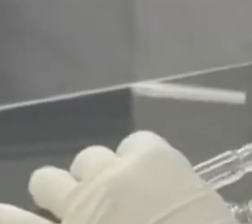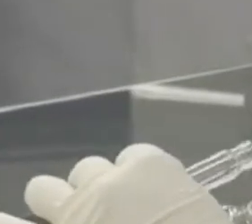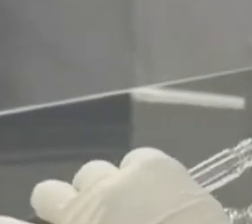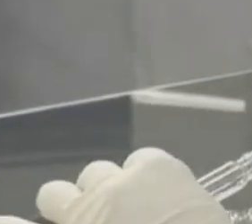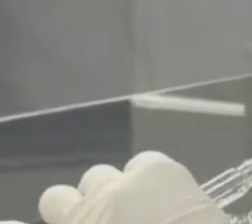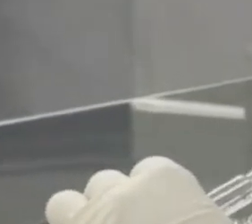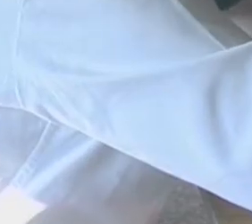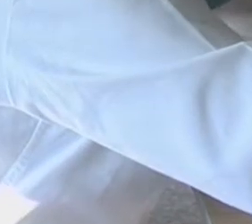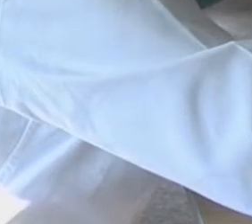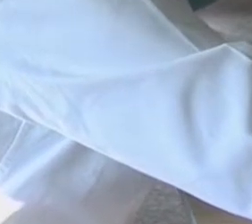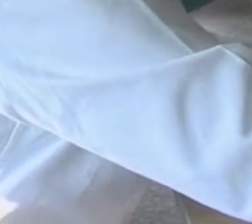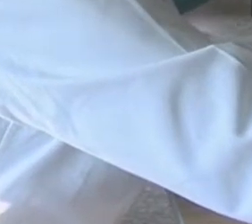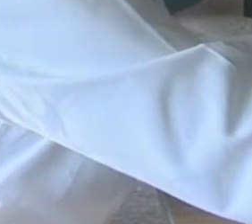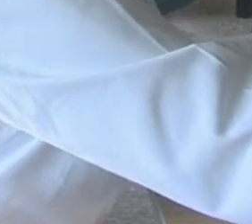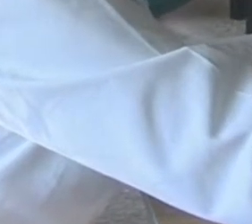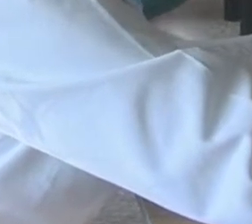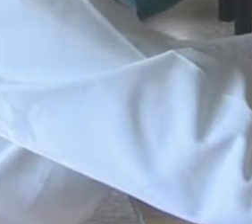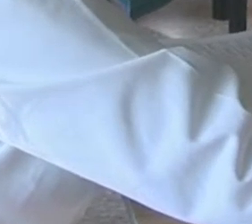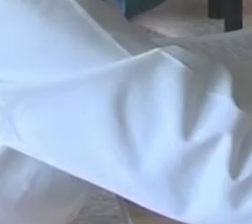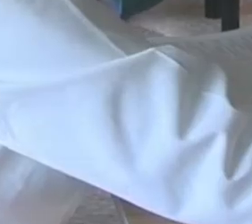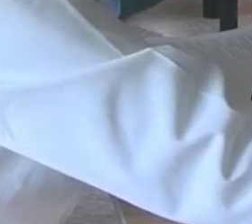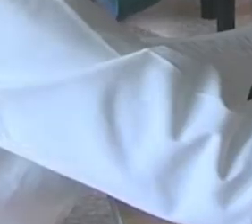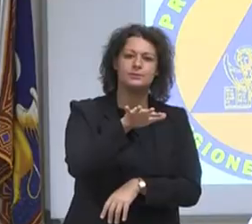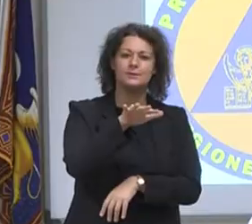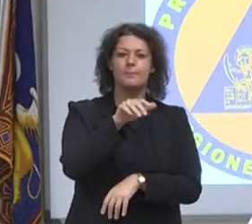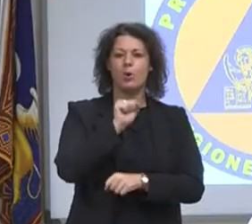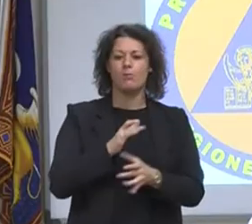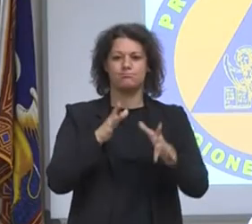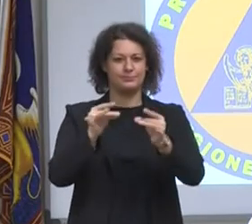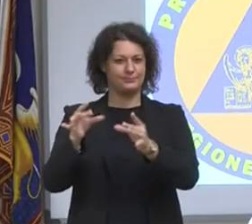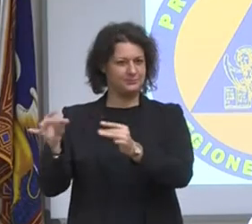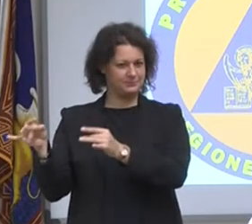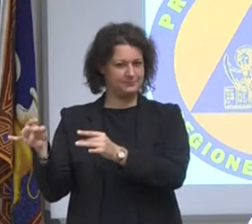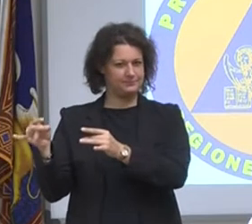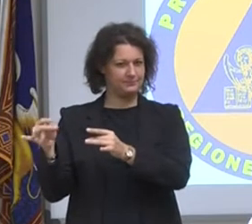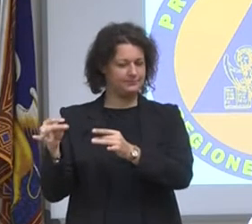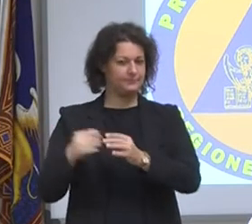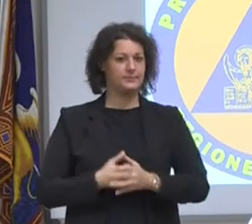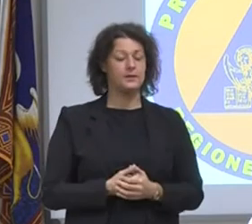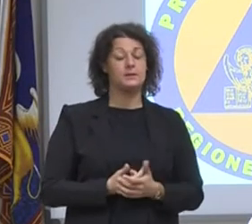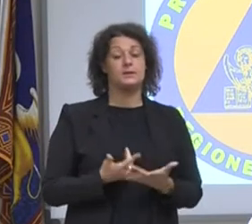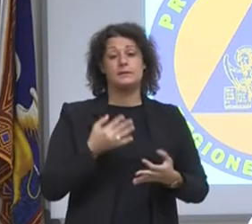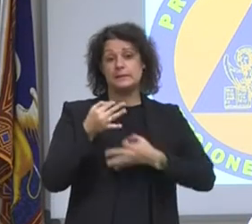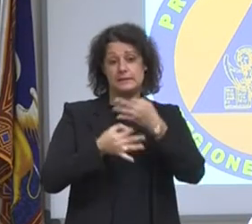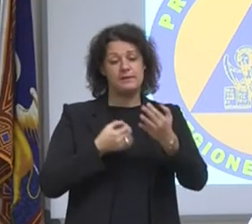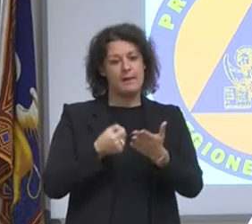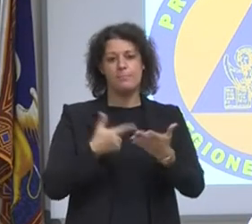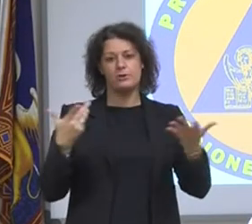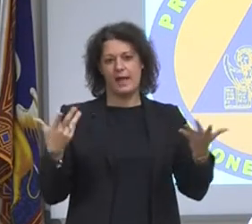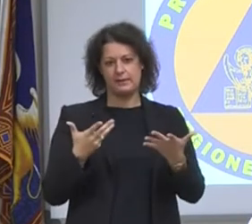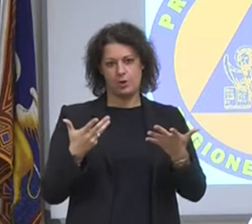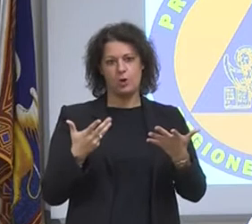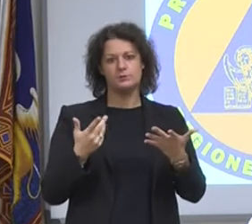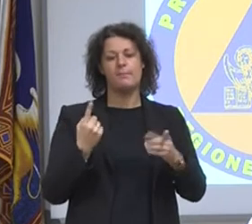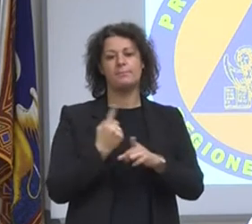trasmissione per via respiratoria, per droplet, e per cui fondamentale è da un lato la